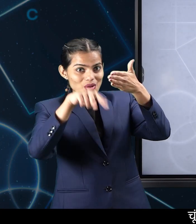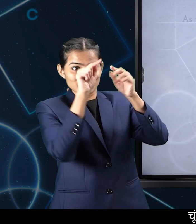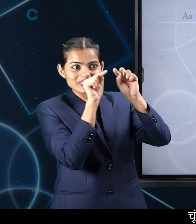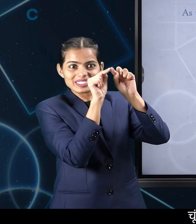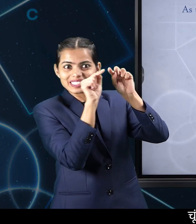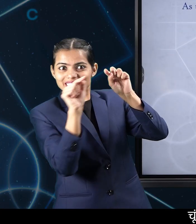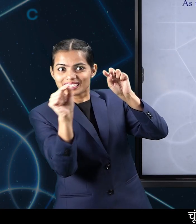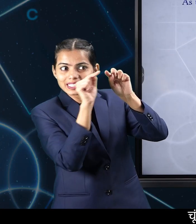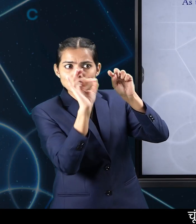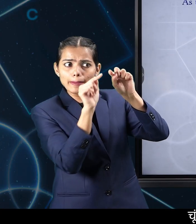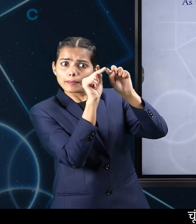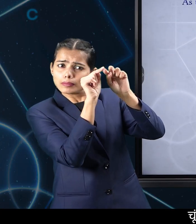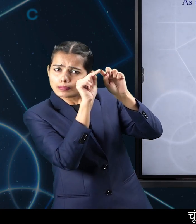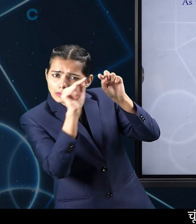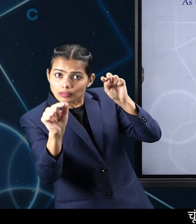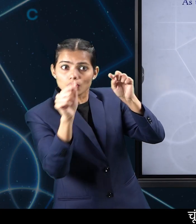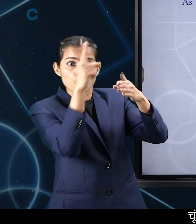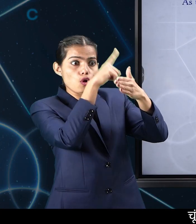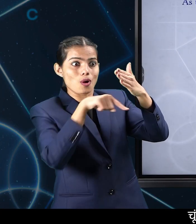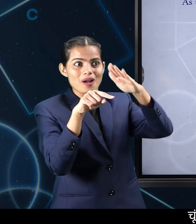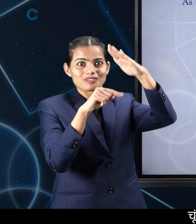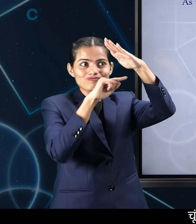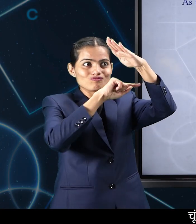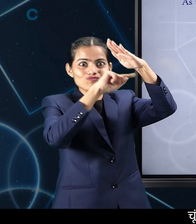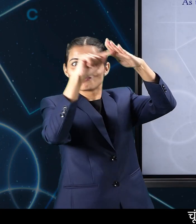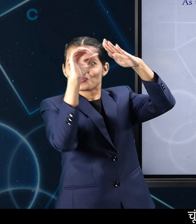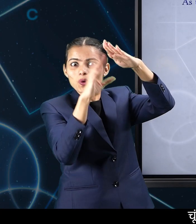चूंकि त्रिज्या स्पर्शिका के लंबावत है,